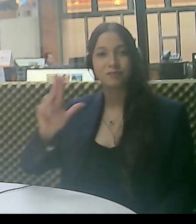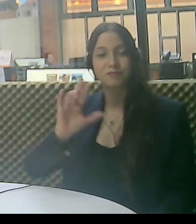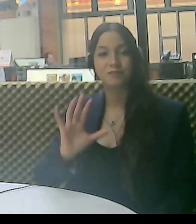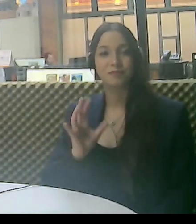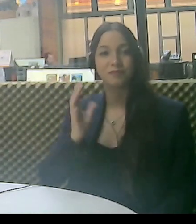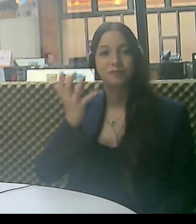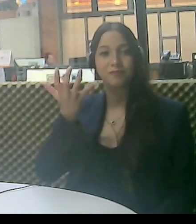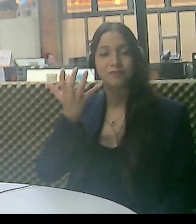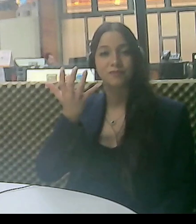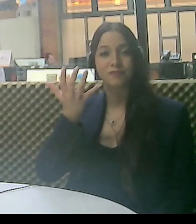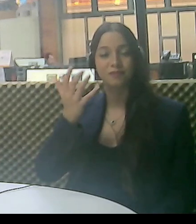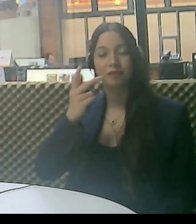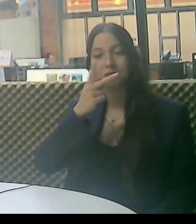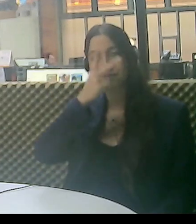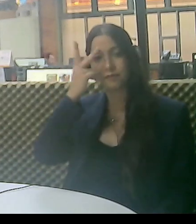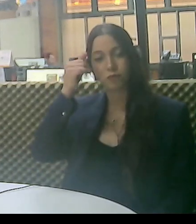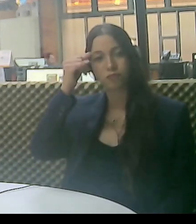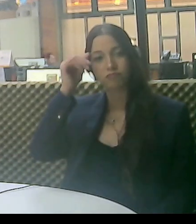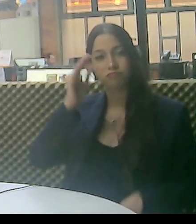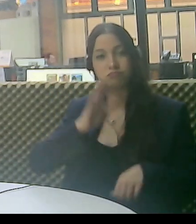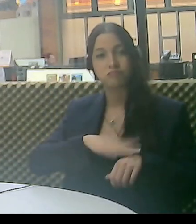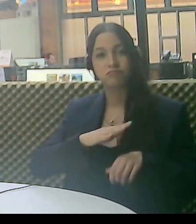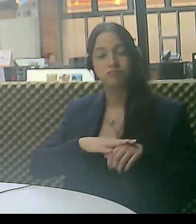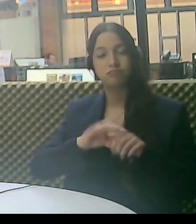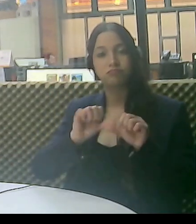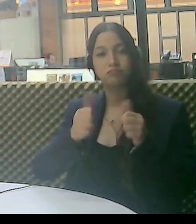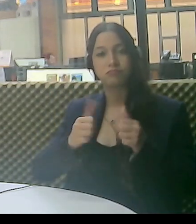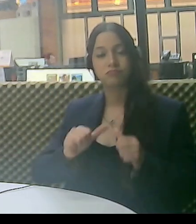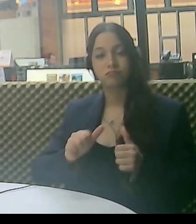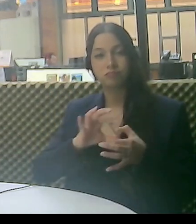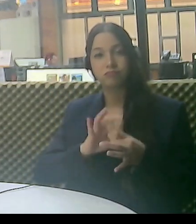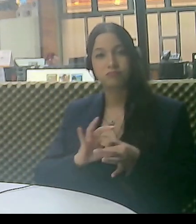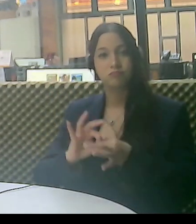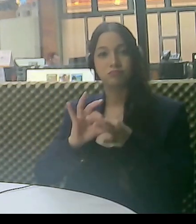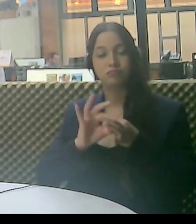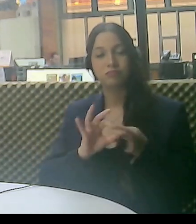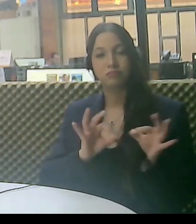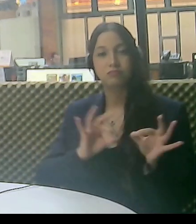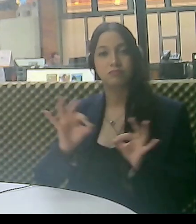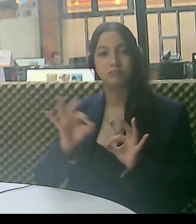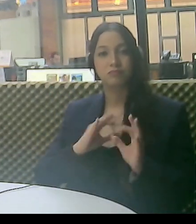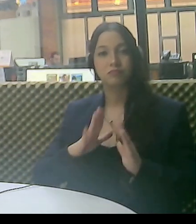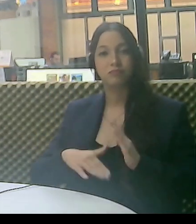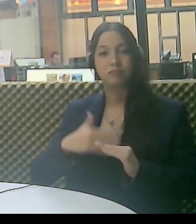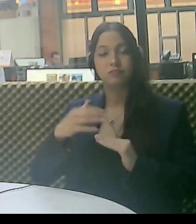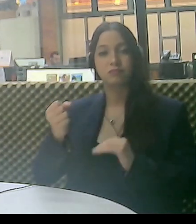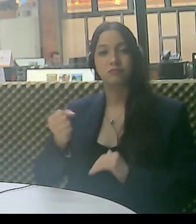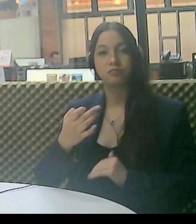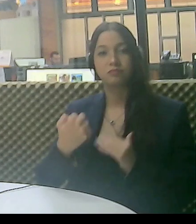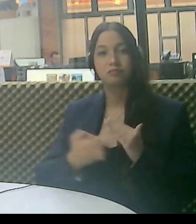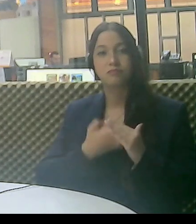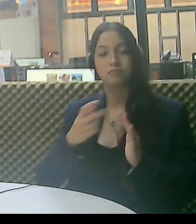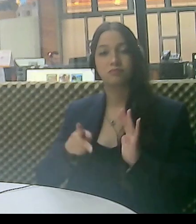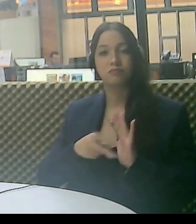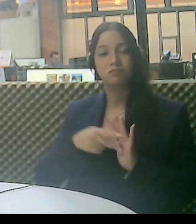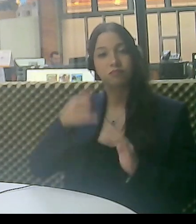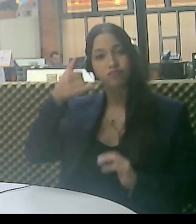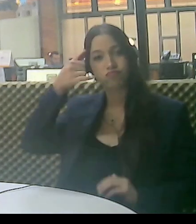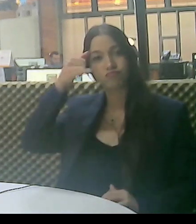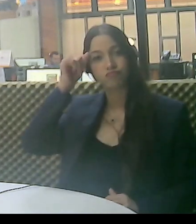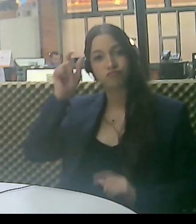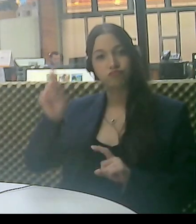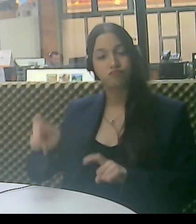acontece junto a produtores e artesãos integrados ao Programa de Desenvolvimento de Novos Negócios Rurais, o Novo